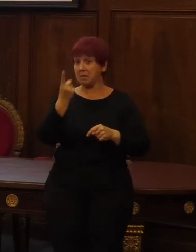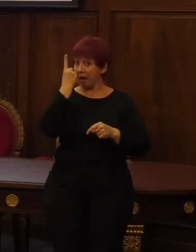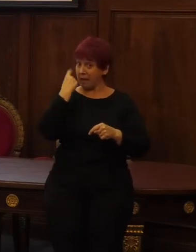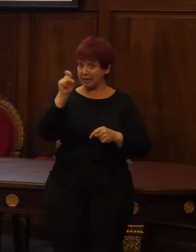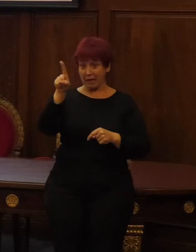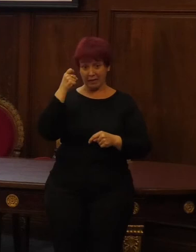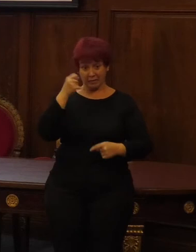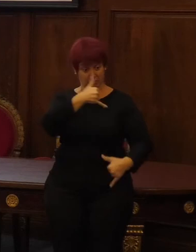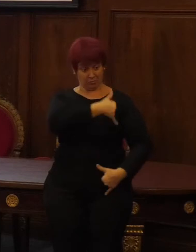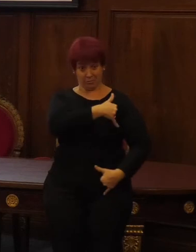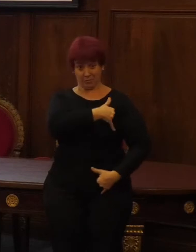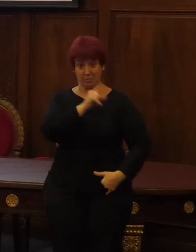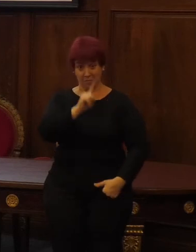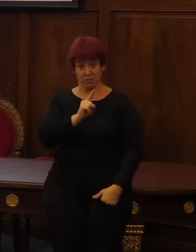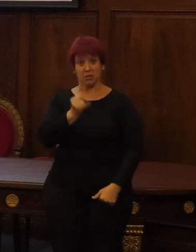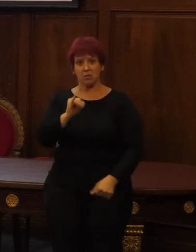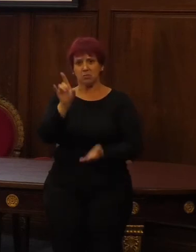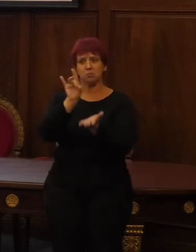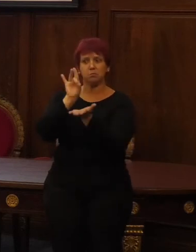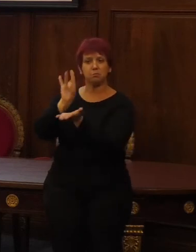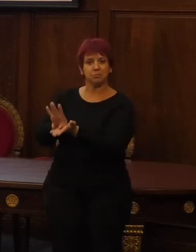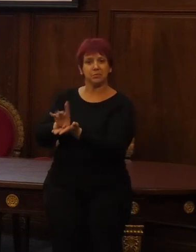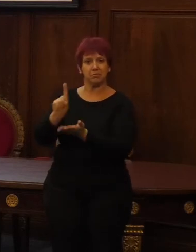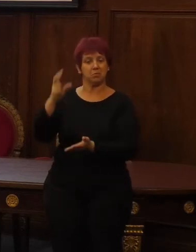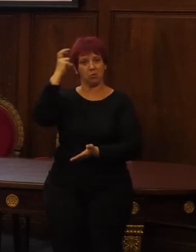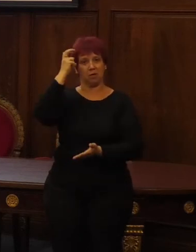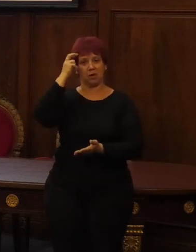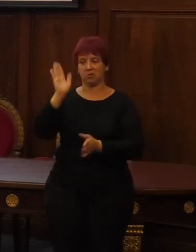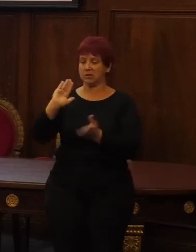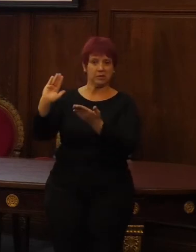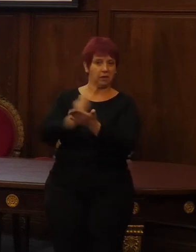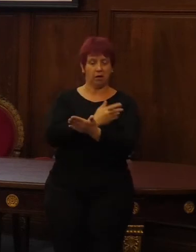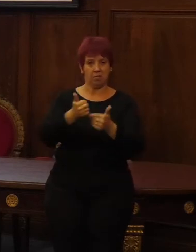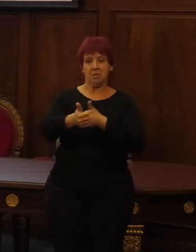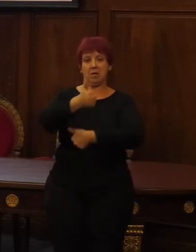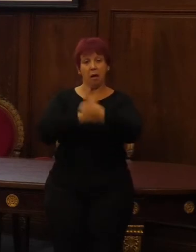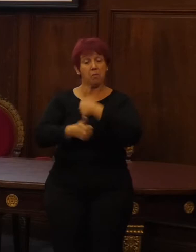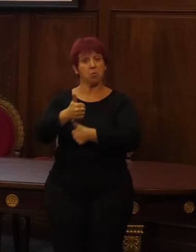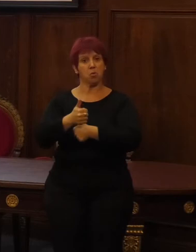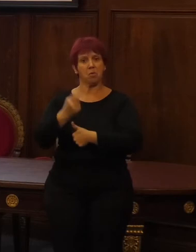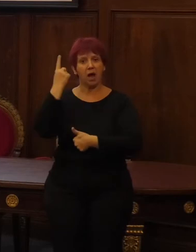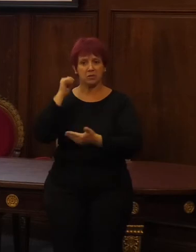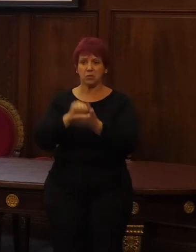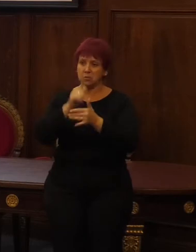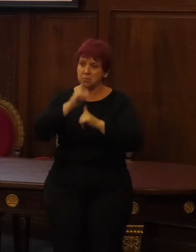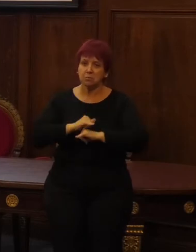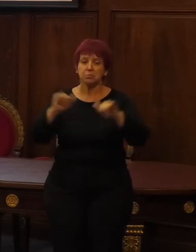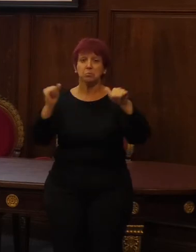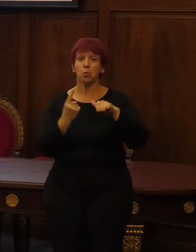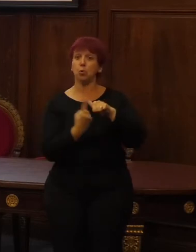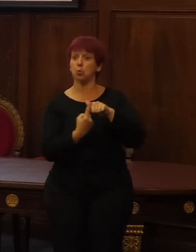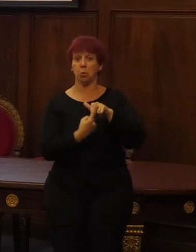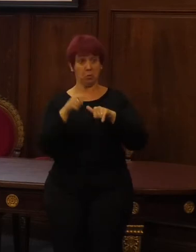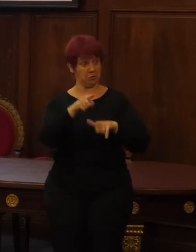comandante general de las Fuerzas Armadas fue destituido por el presidente de la República. Ayer publicó en